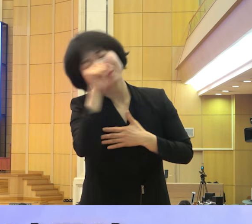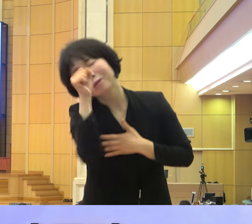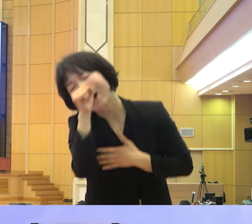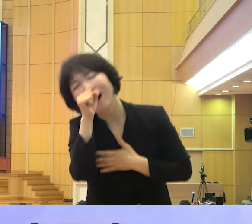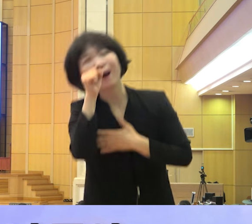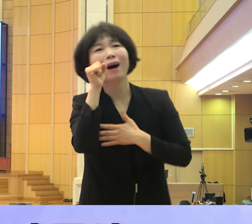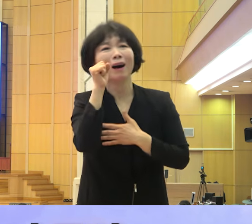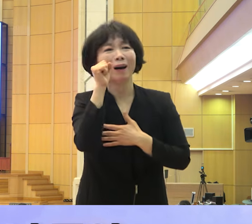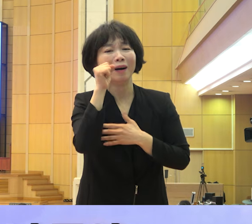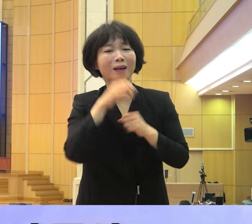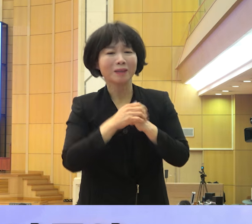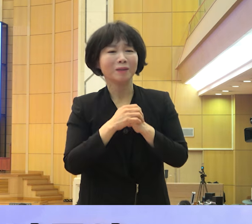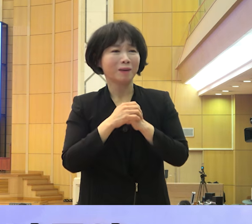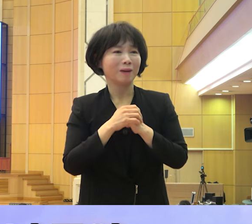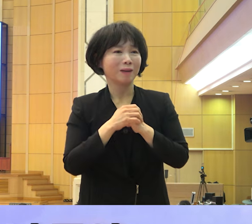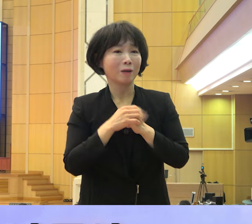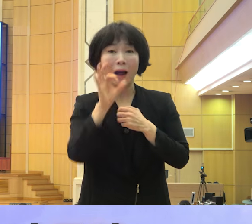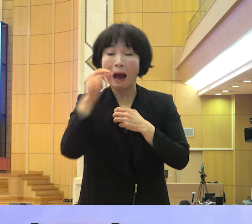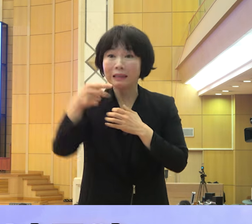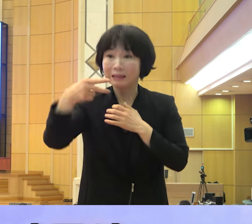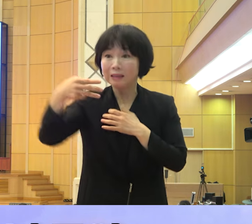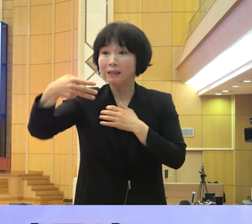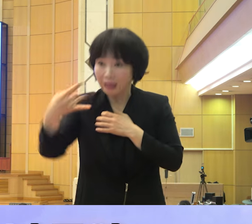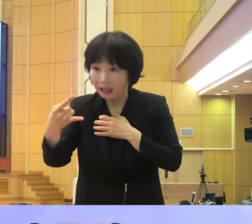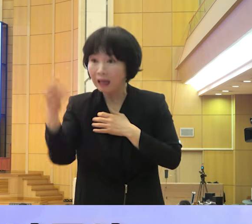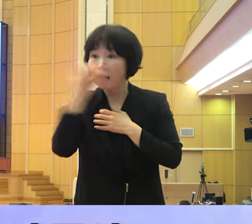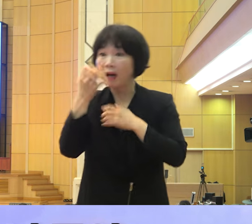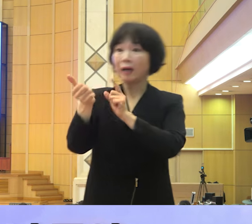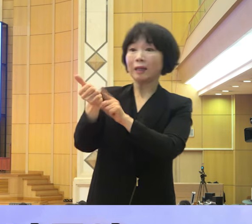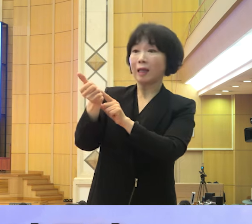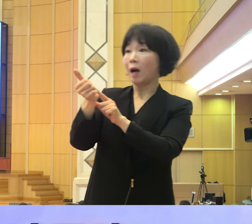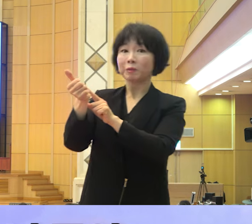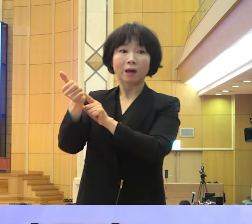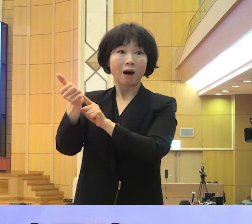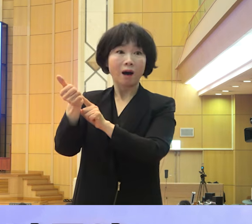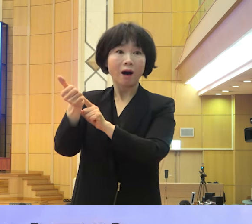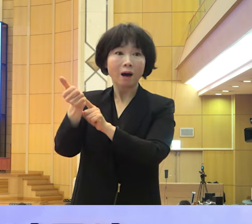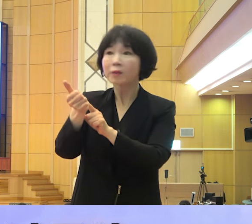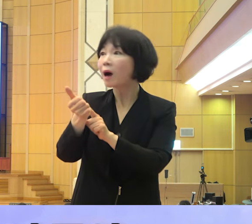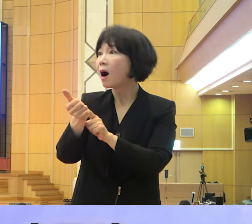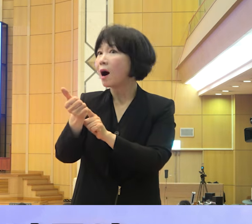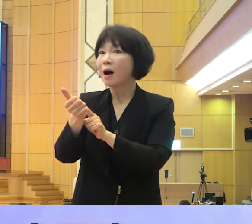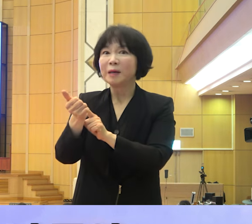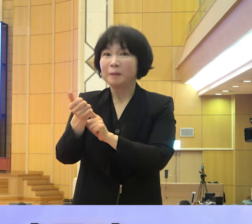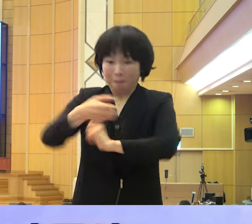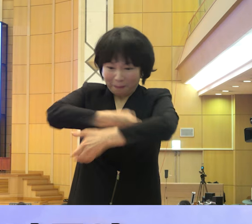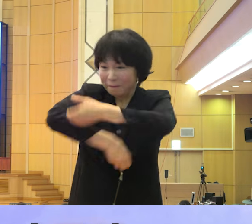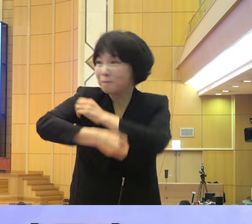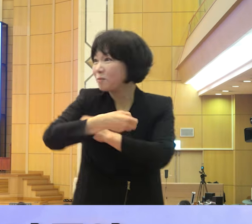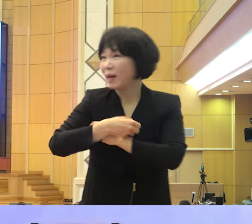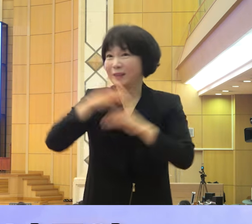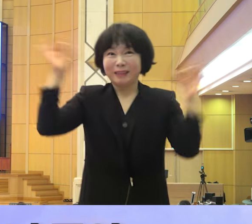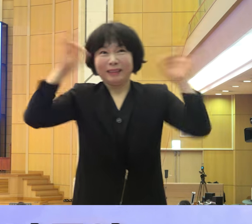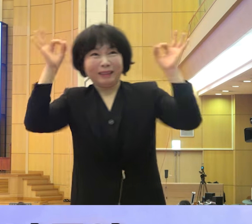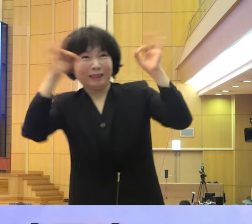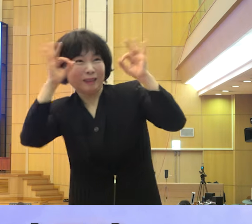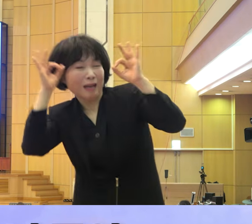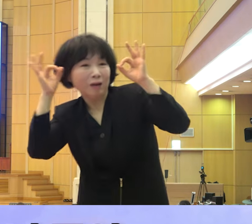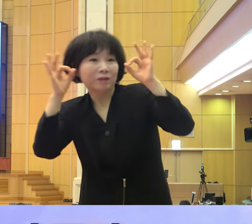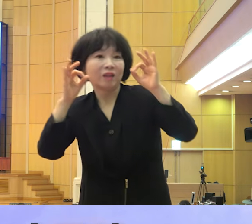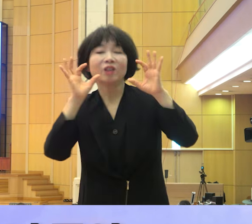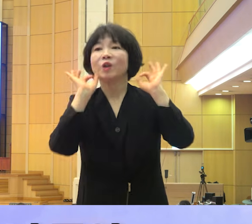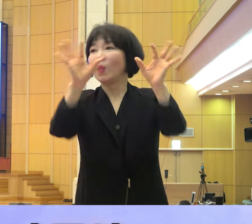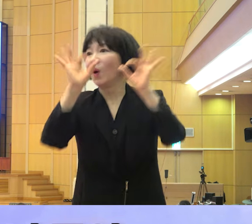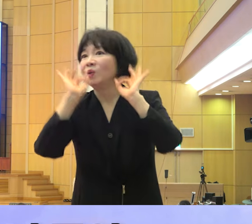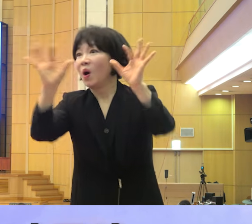가서 형님! 야, 너 오늘따라 너 어디 갔다 온 거야? 날마다 나와 함께